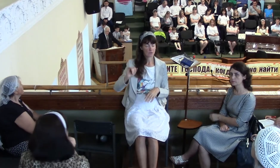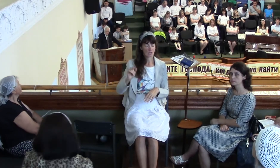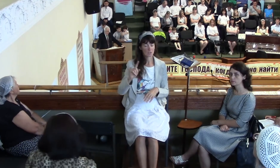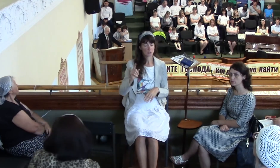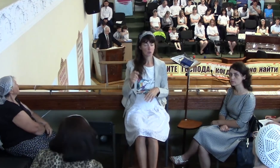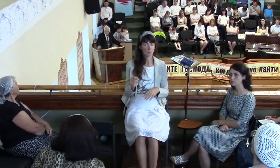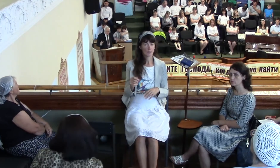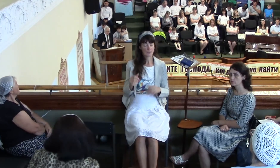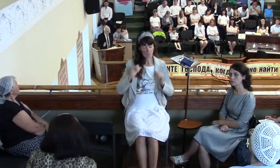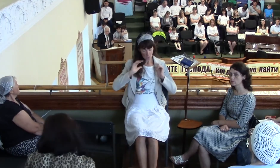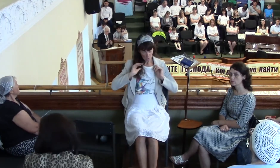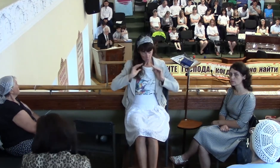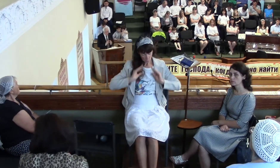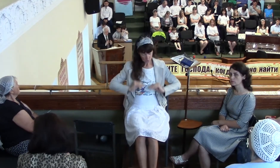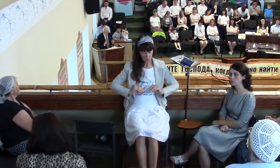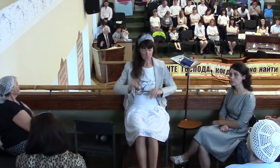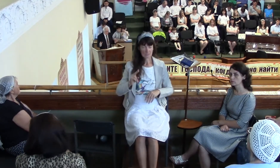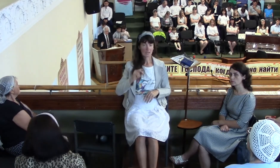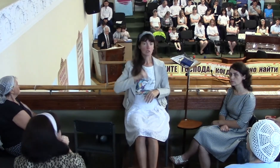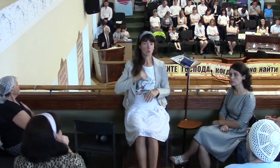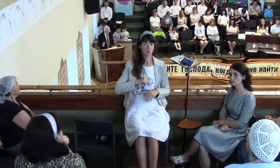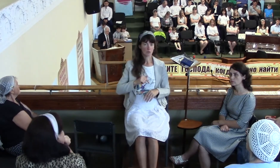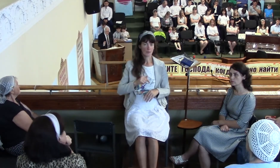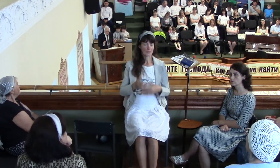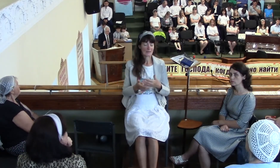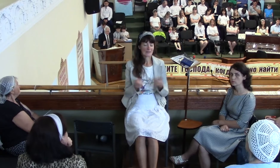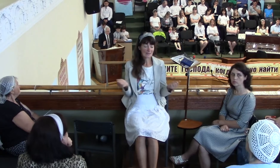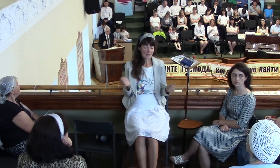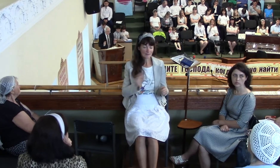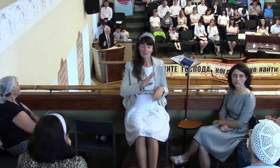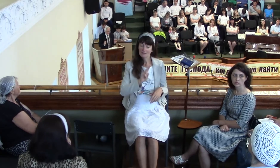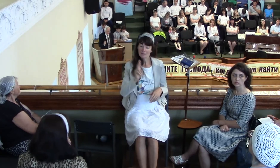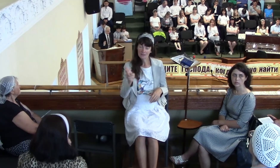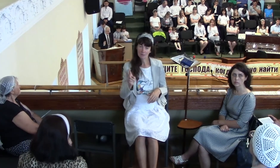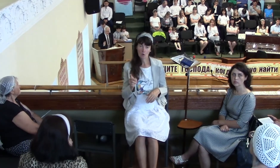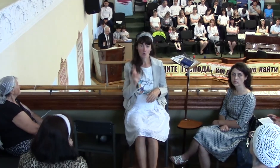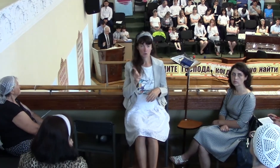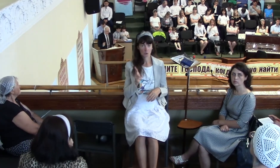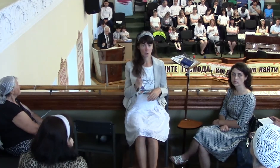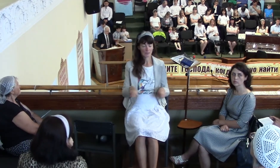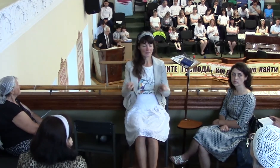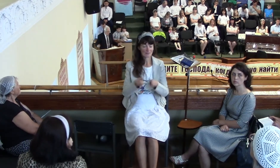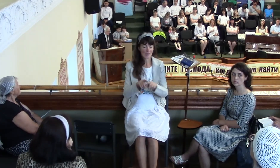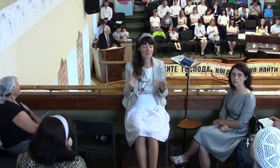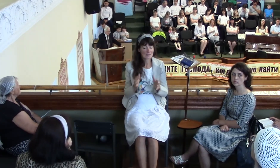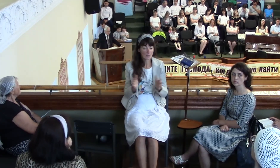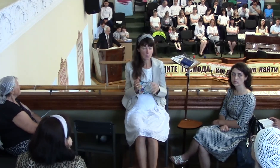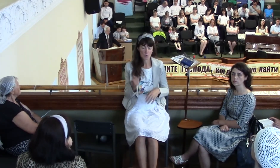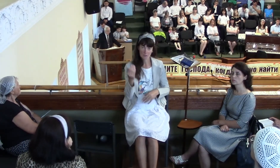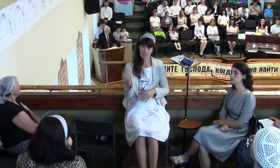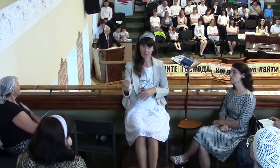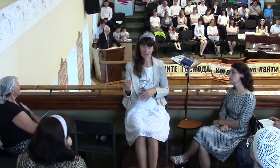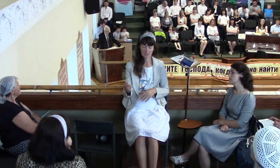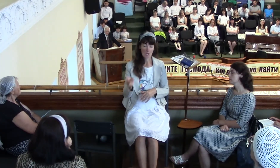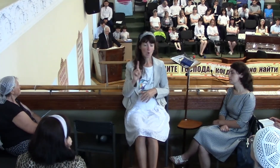духом. Ибо я не имею никого равноусердного, кто бы столь искренно заботился о вас. Потому что все